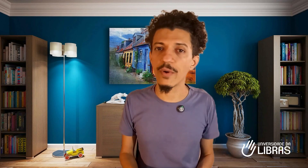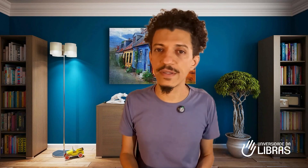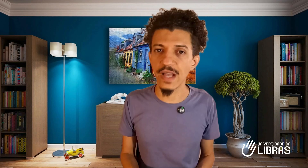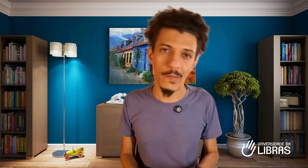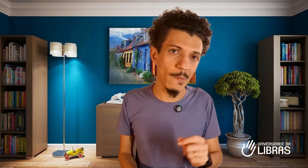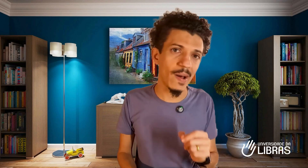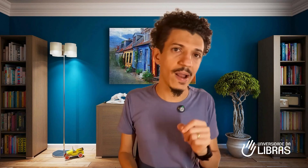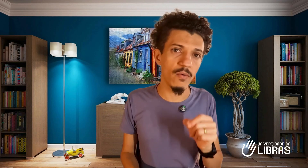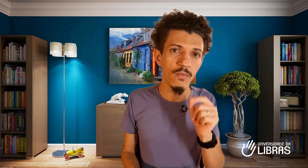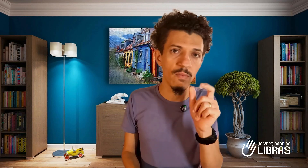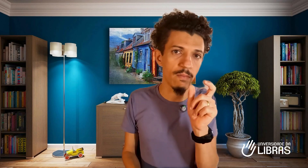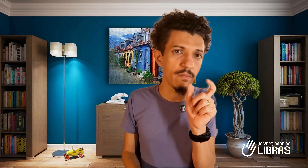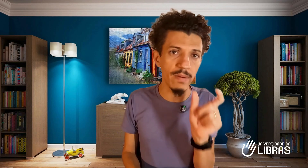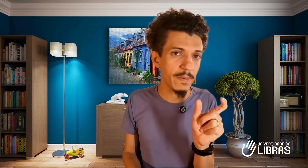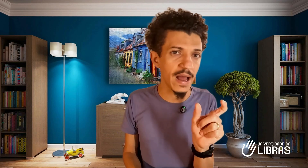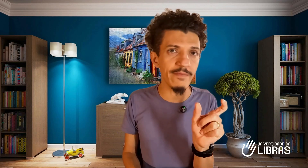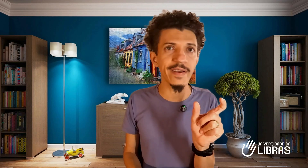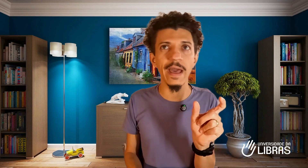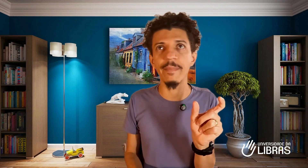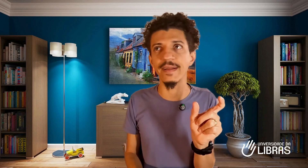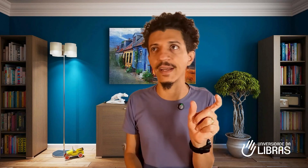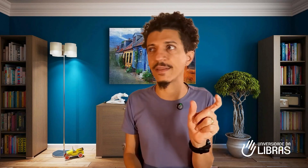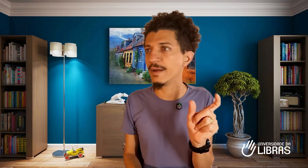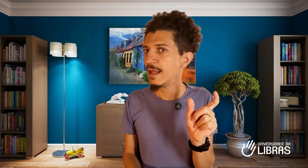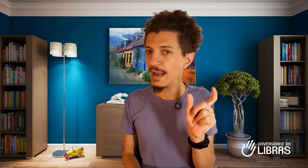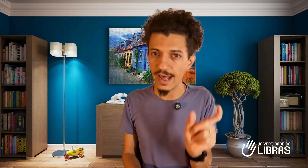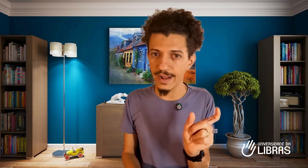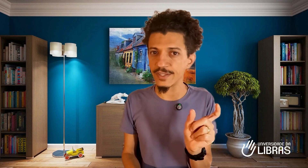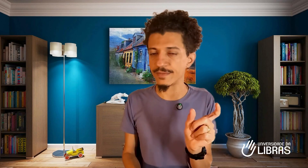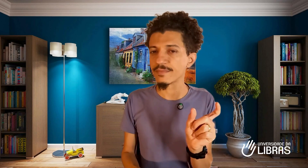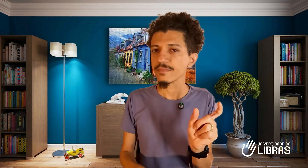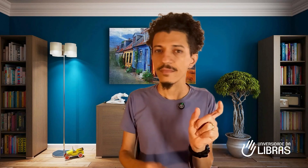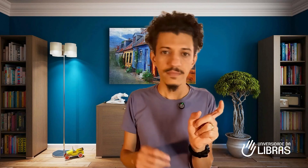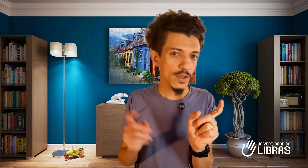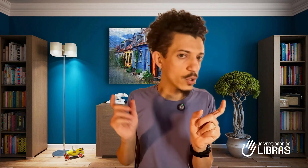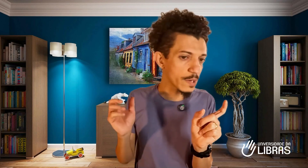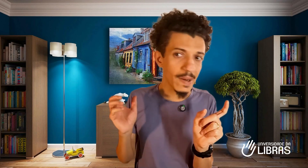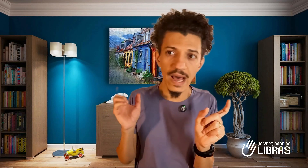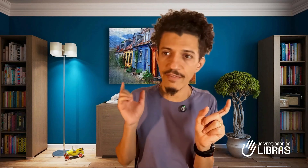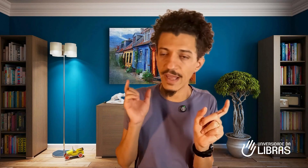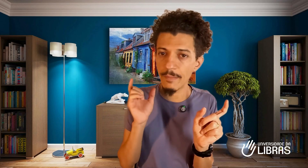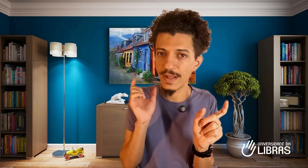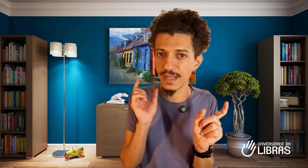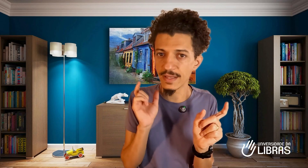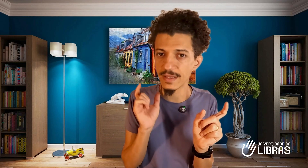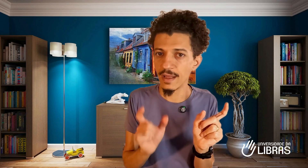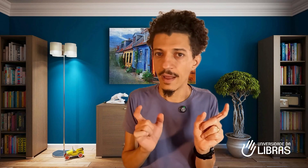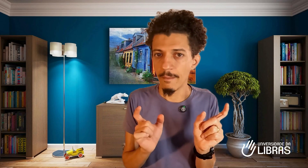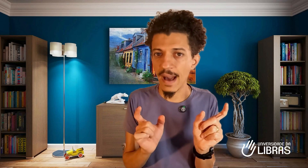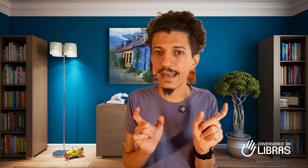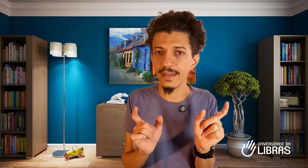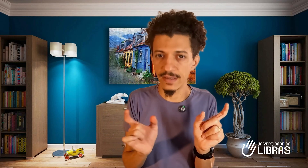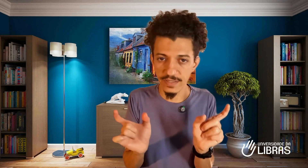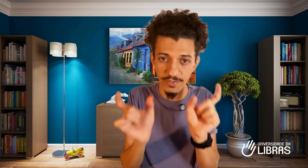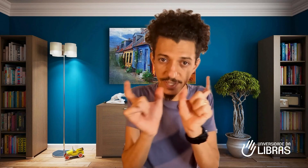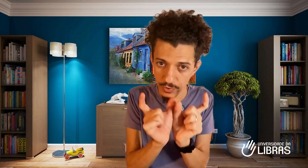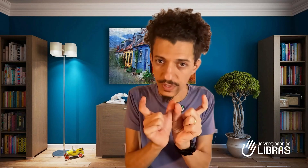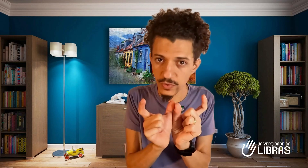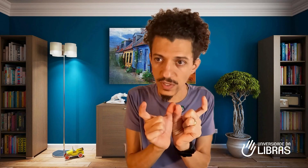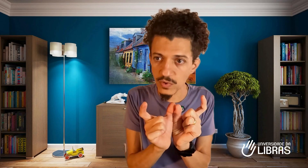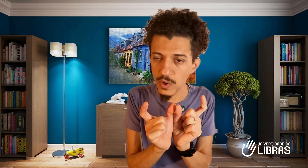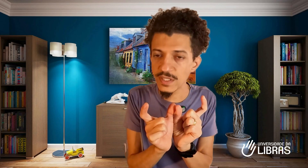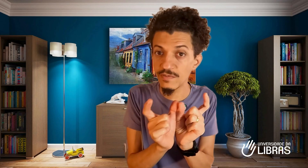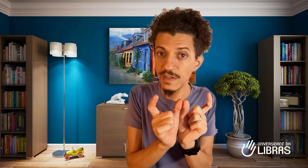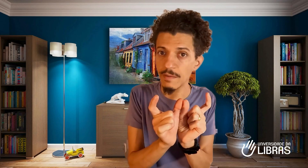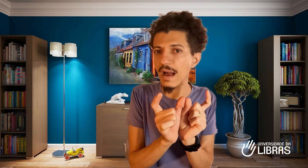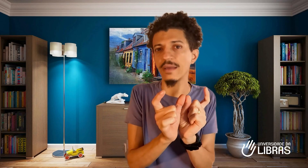como, por exemplo, uma palavra que representa laranja. Outra palavra que representa máquina. Se você junta as